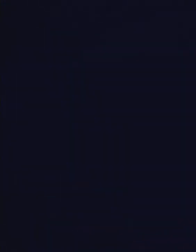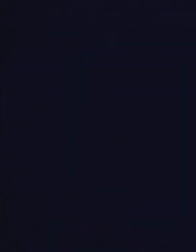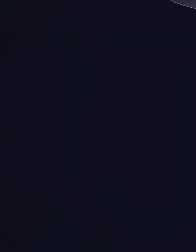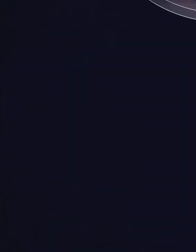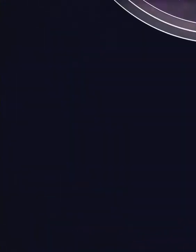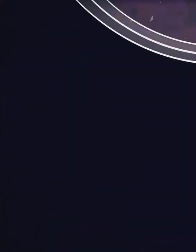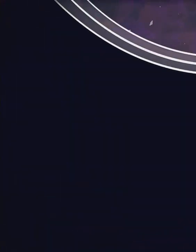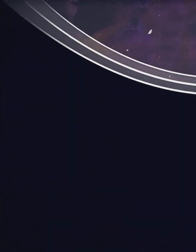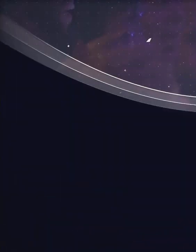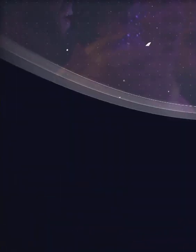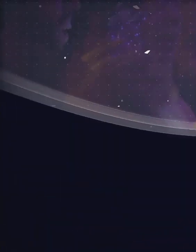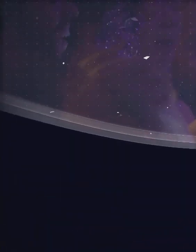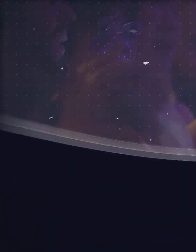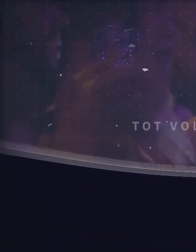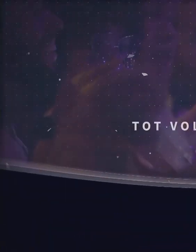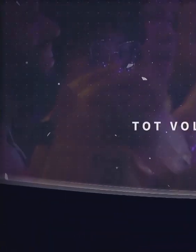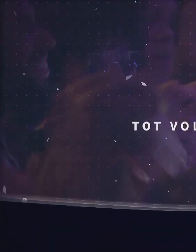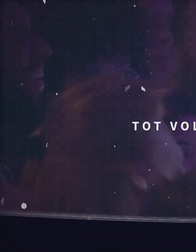zo